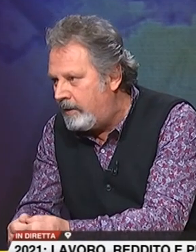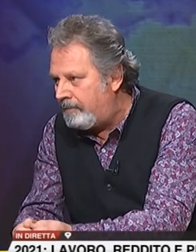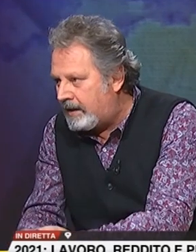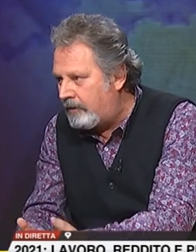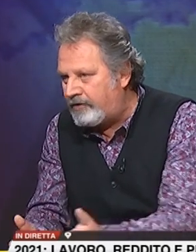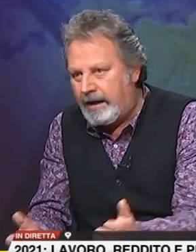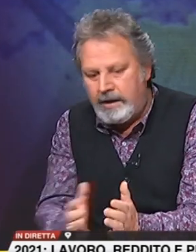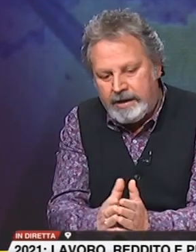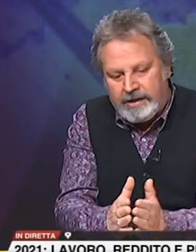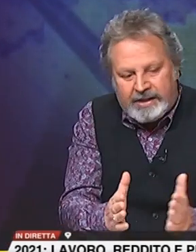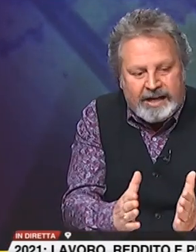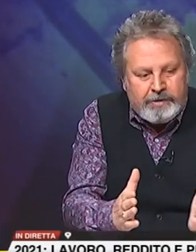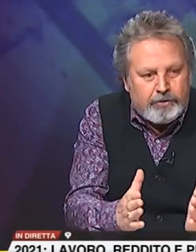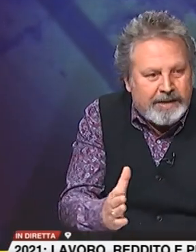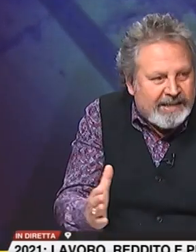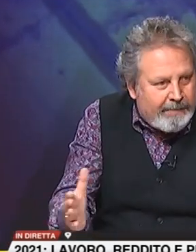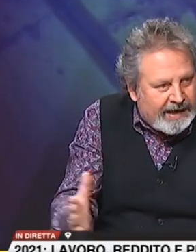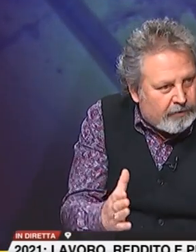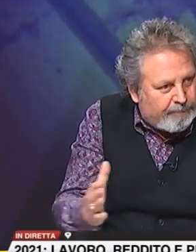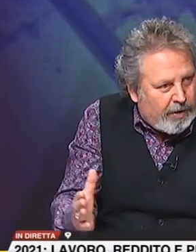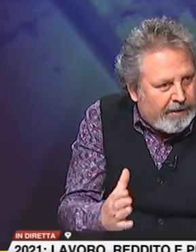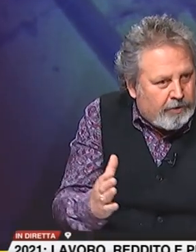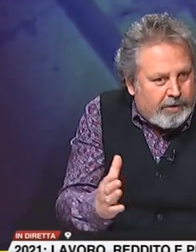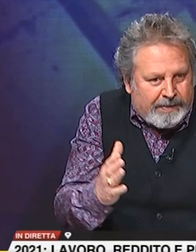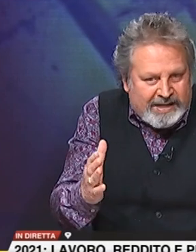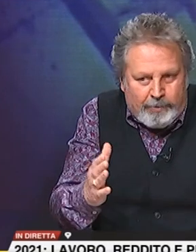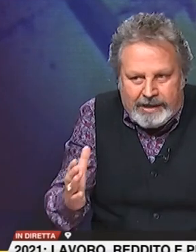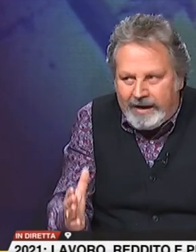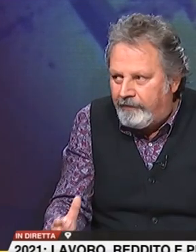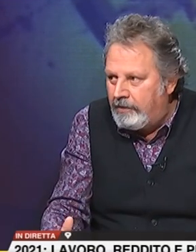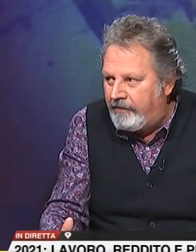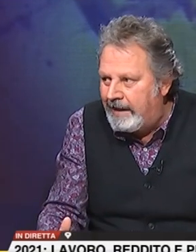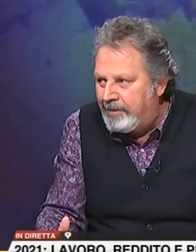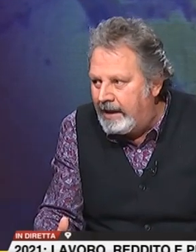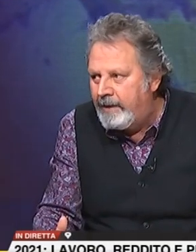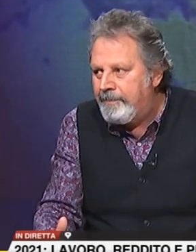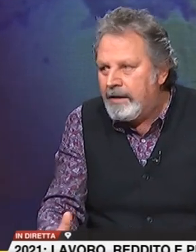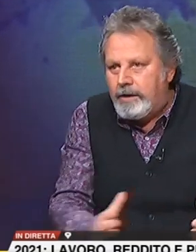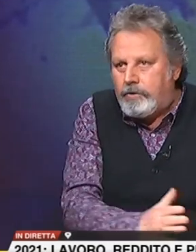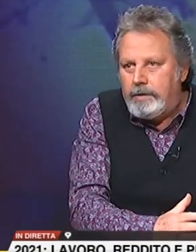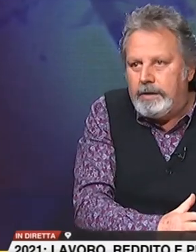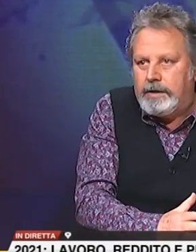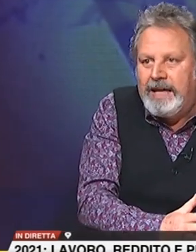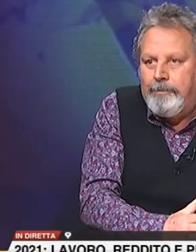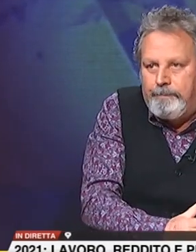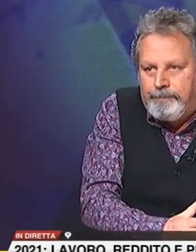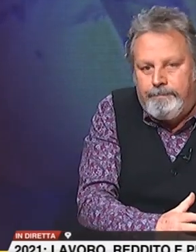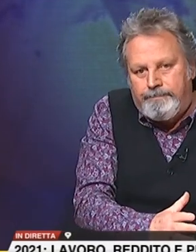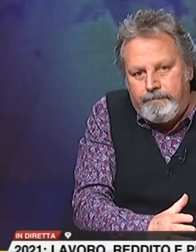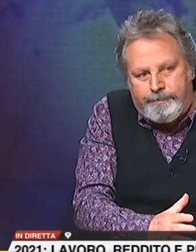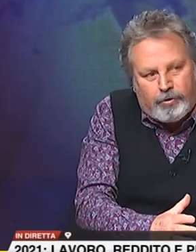personale che non c'è. Se c'è questo mese e mezzo in più, almeno noi pensiamo di arrivare fino a fine aprile,